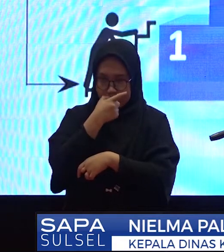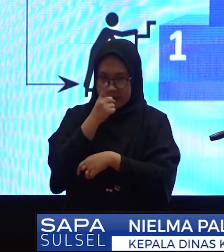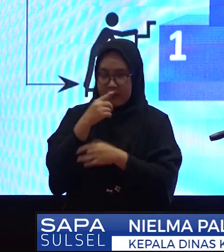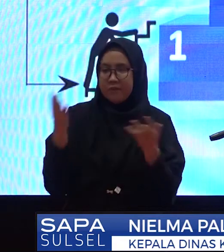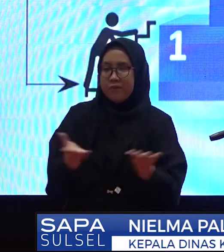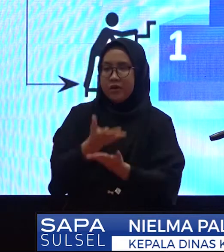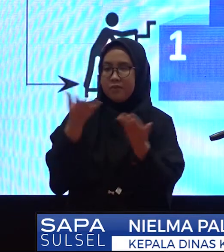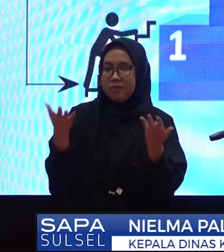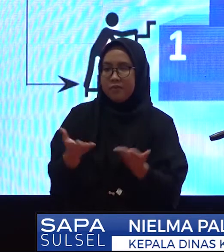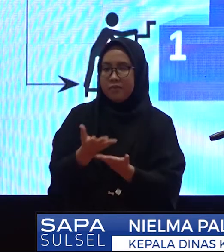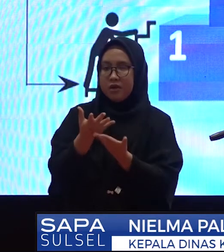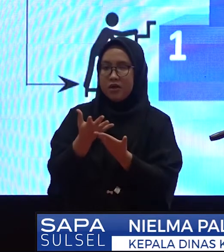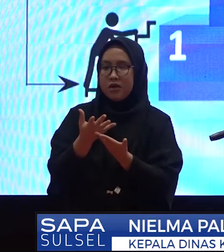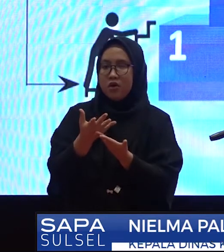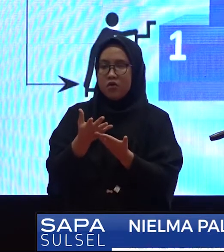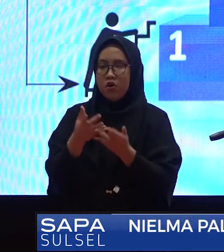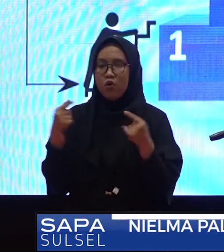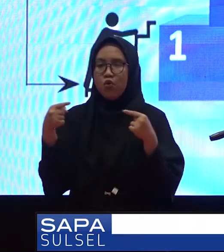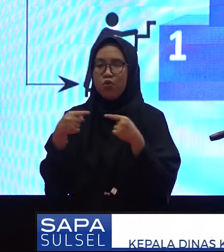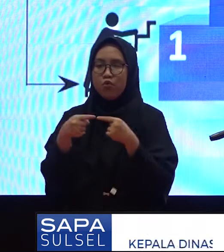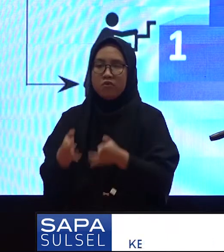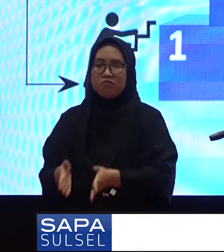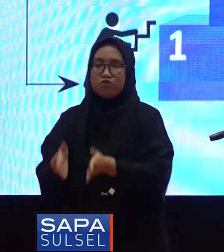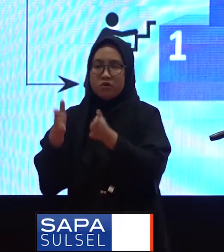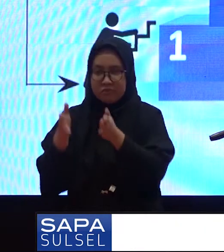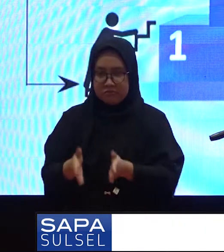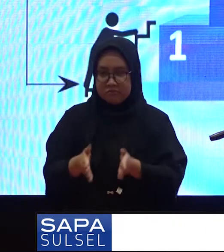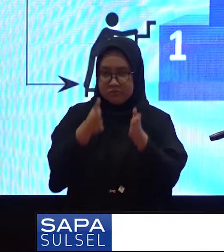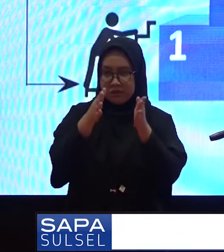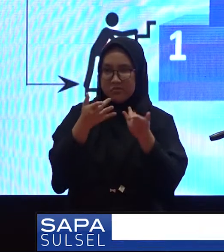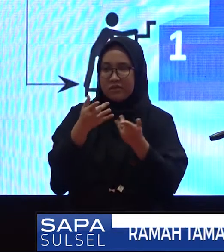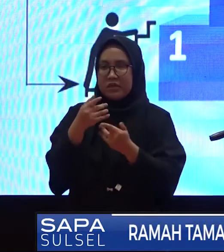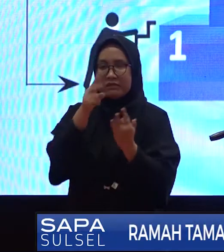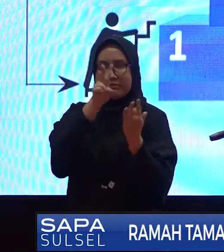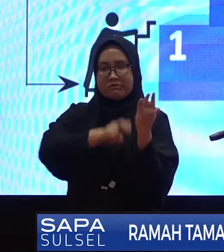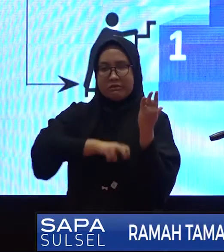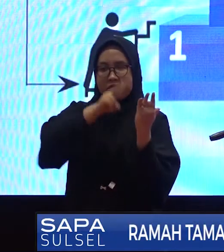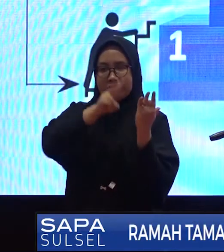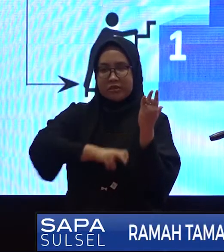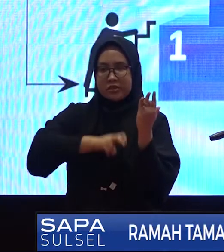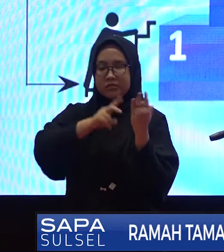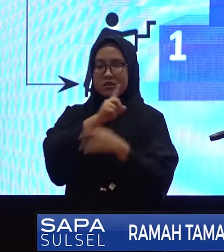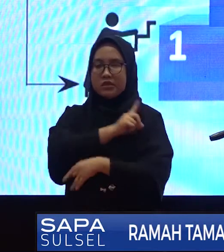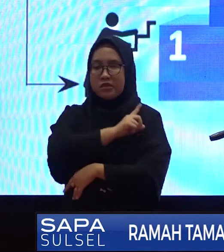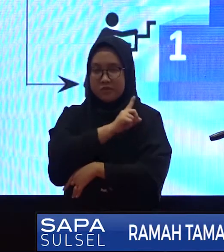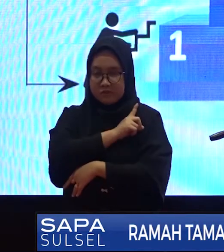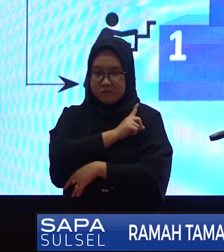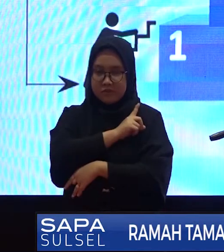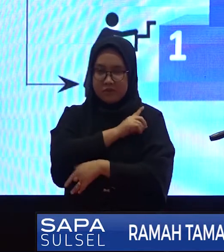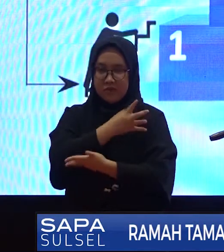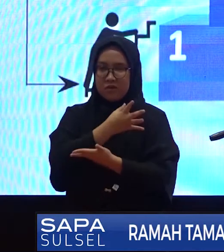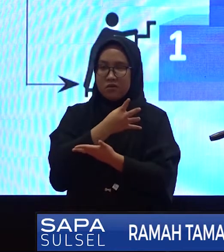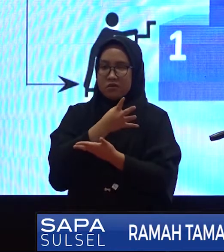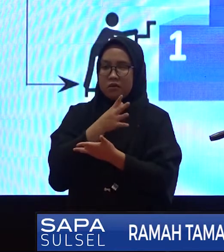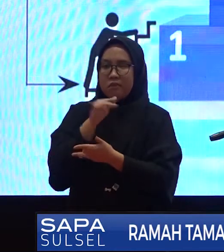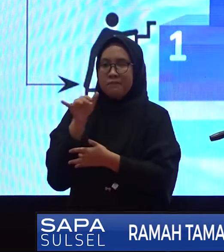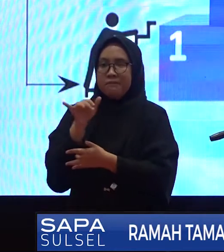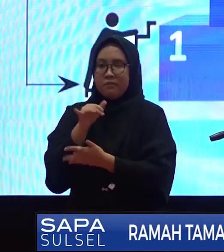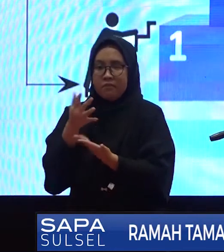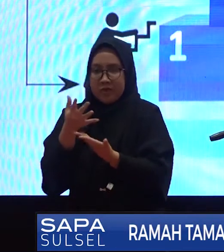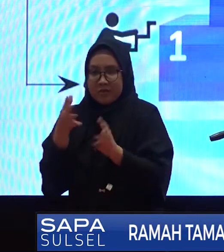pengembangan jejaring hubungan industrial yaitu deteksi dini kerawanan Ketenagakerjaan output daripada